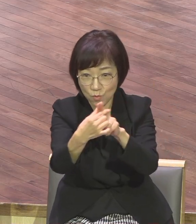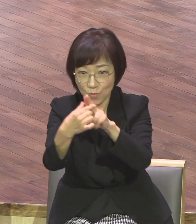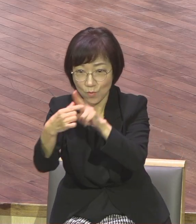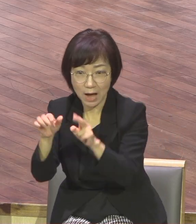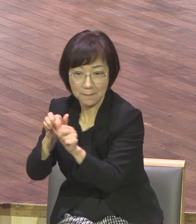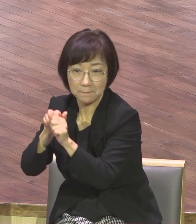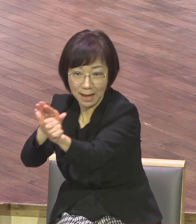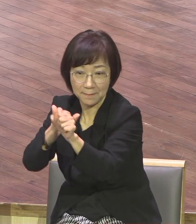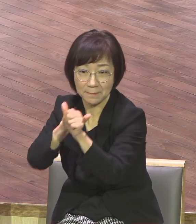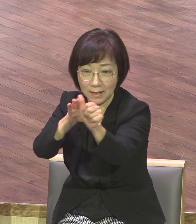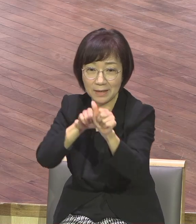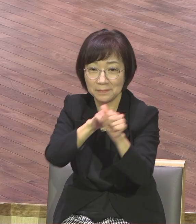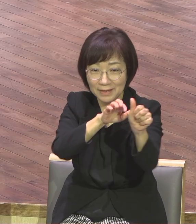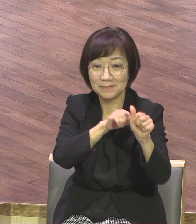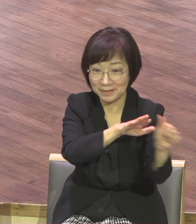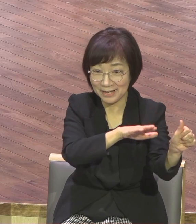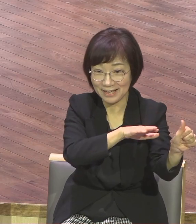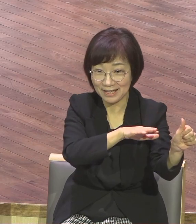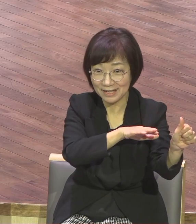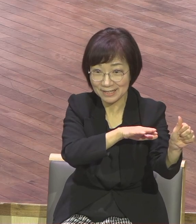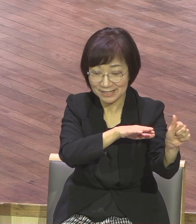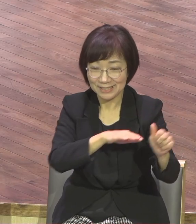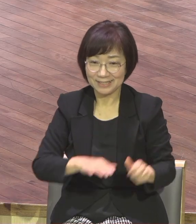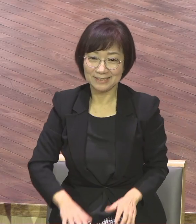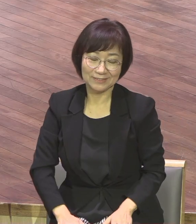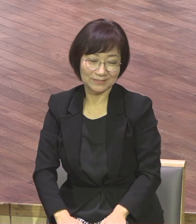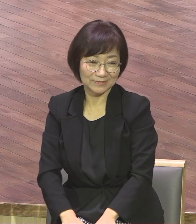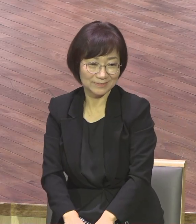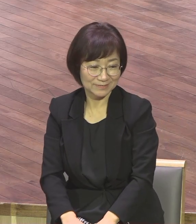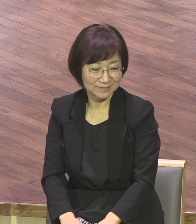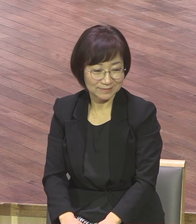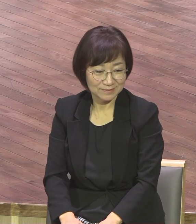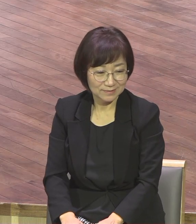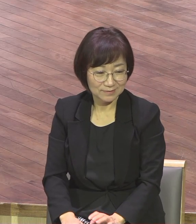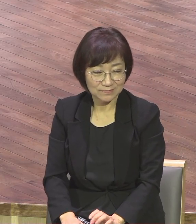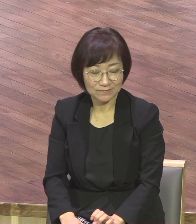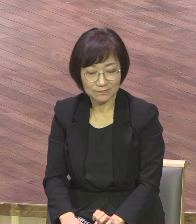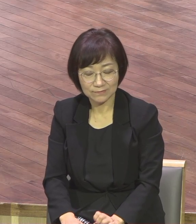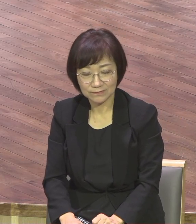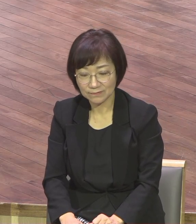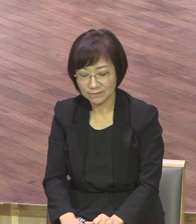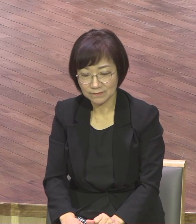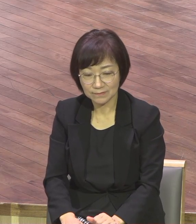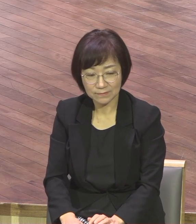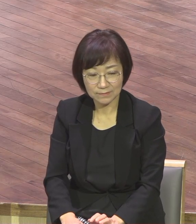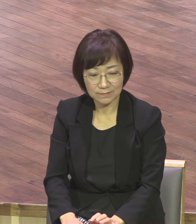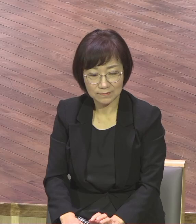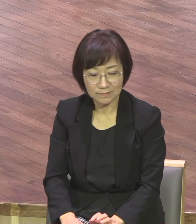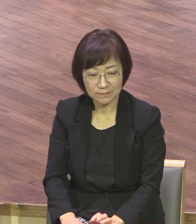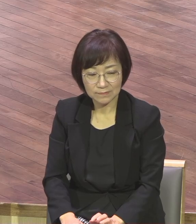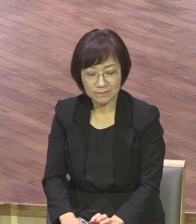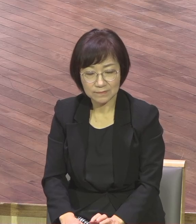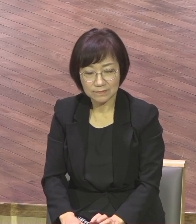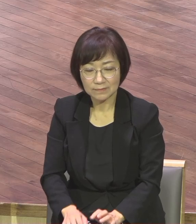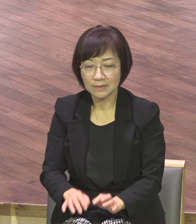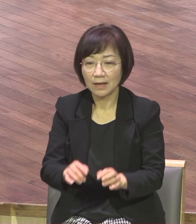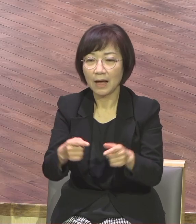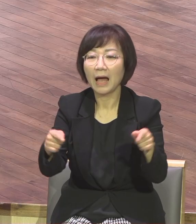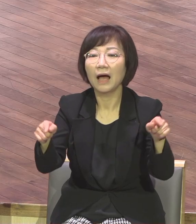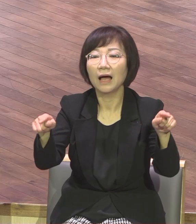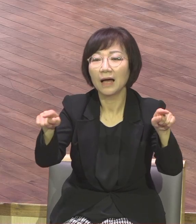제자를 현장으로 파송하는 그런 내용이 쭉 나오지요. 결국은 뭡니까?